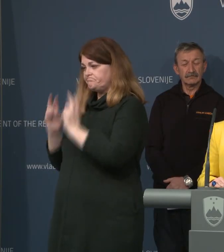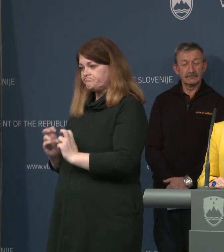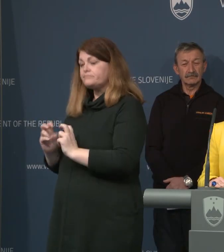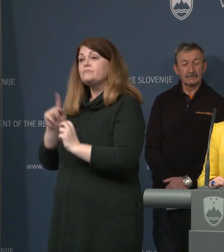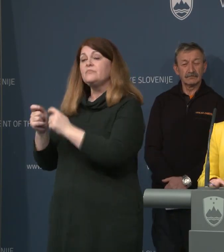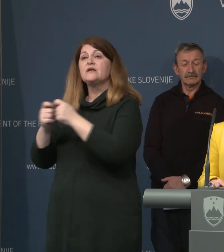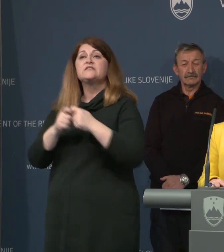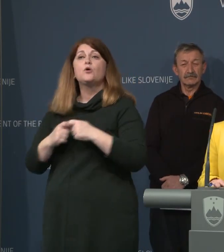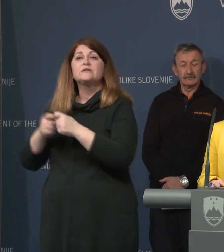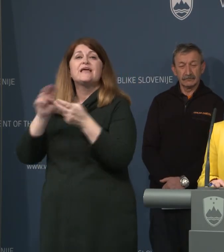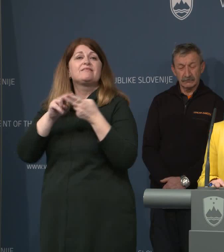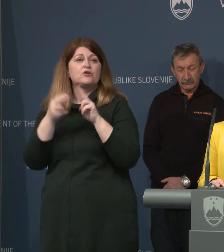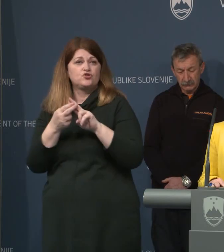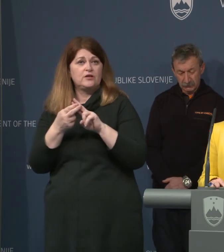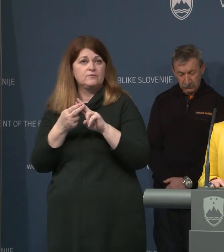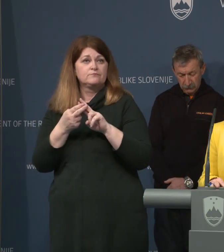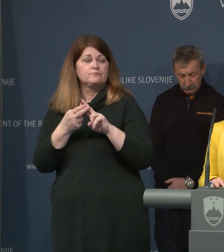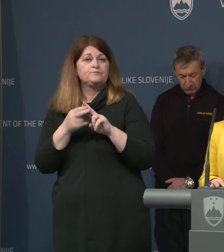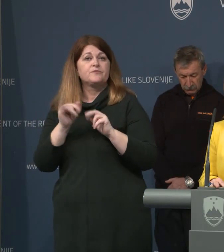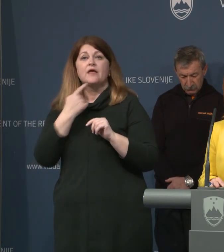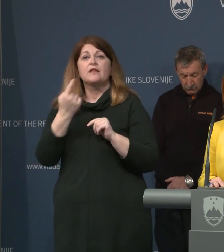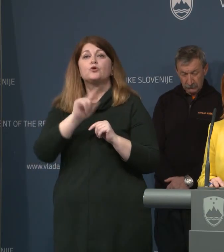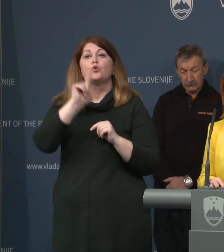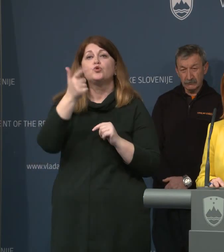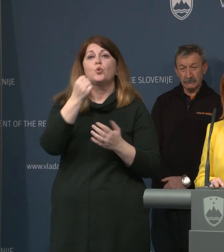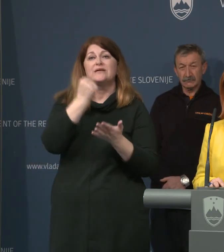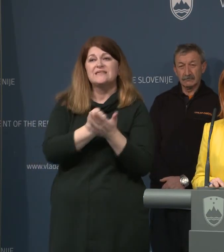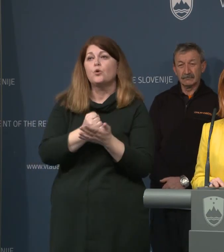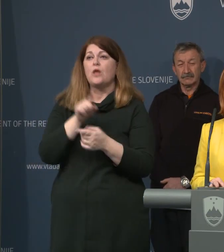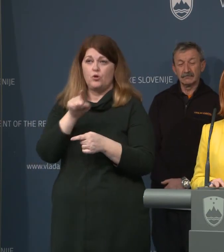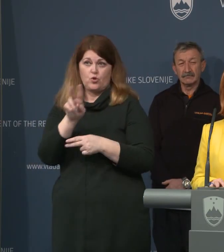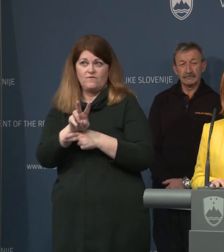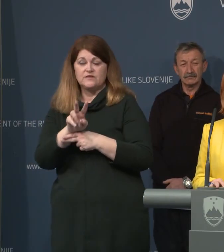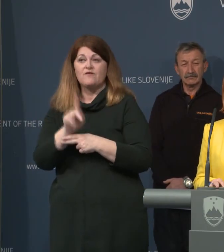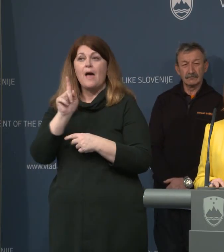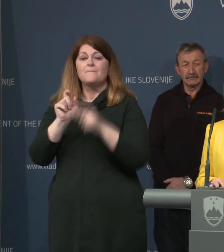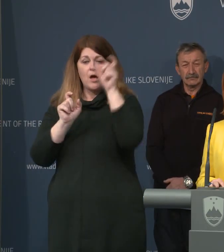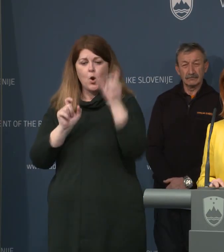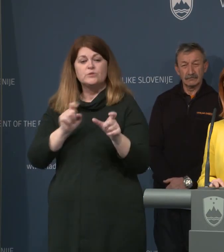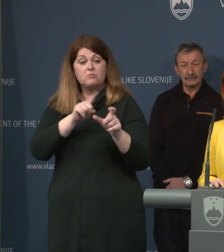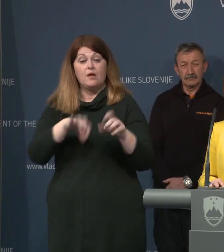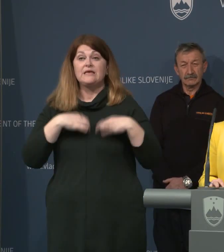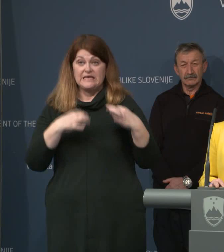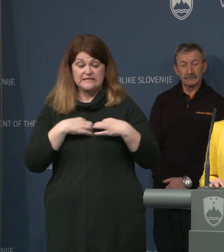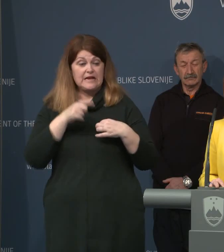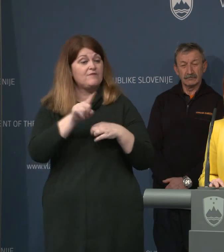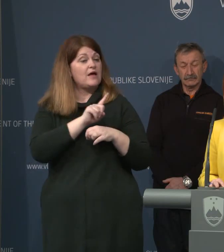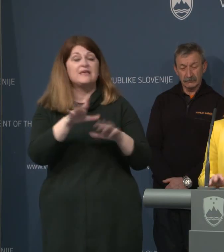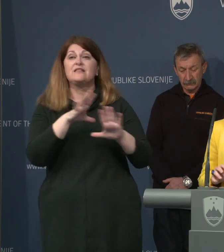se zorganizirajo način, da je pač nekdo drug zagotavlja to varstvo, ampak oseba, ki je zdrava, ki ni